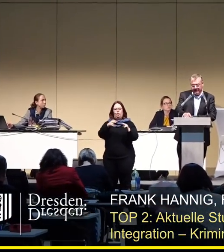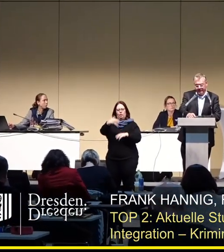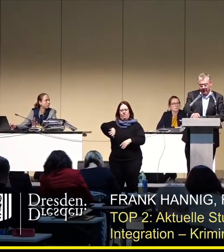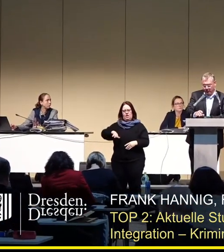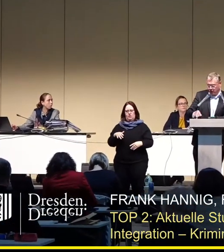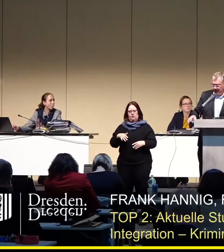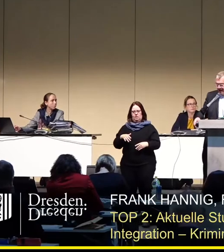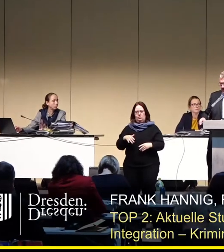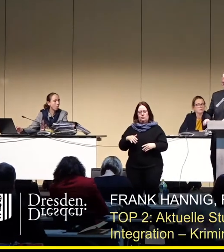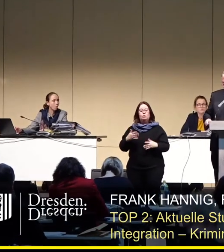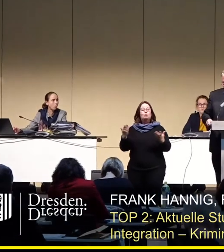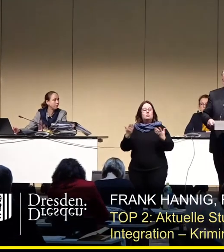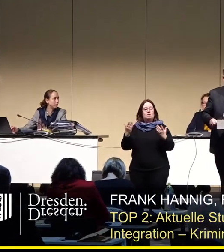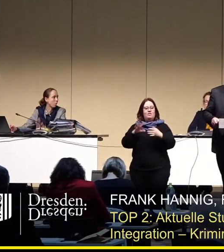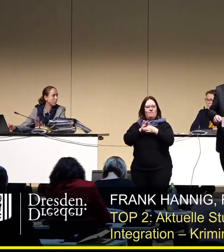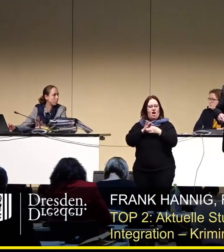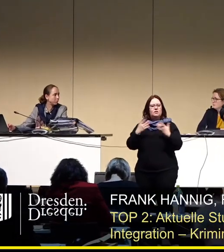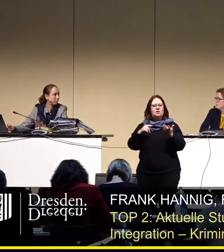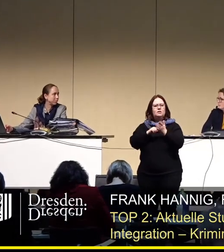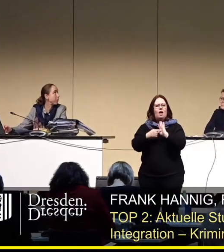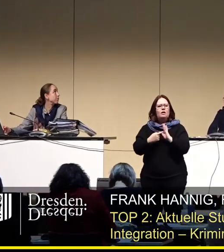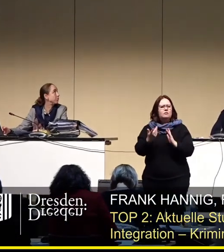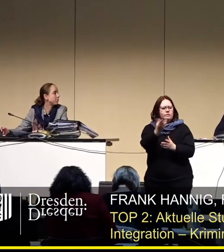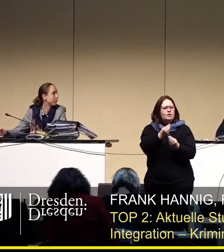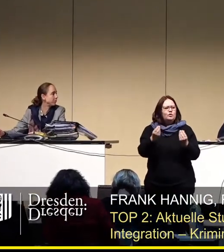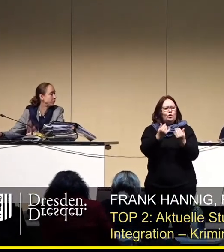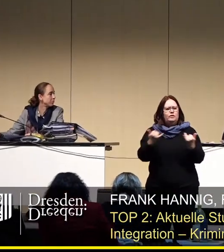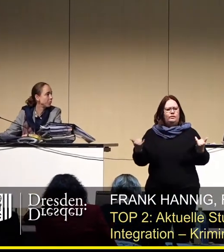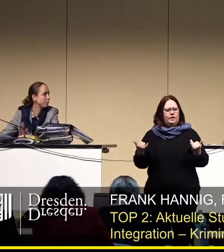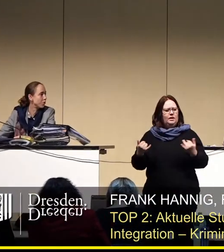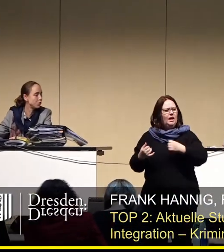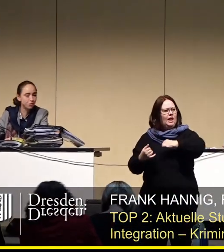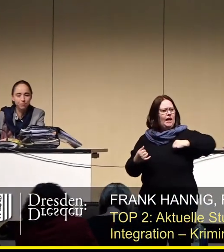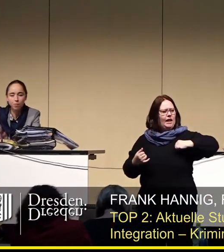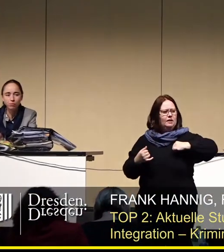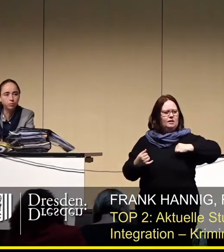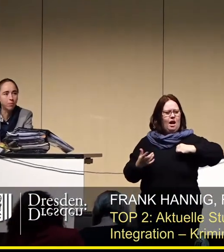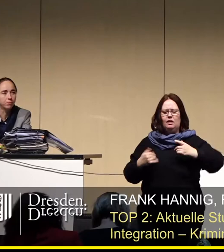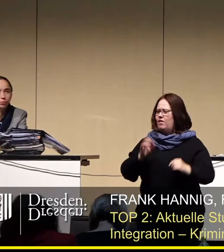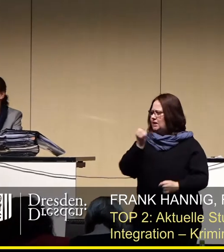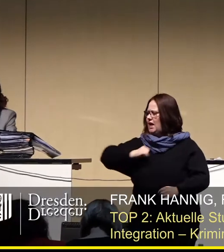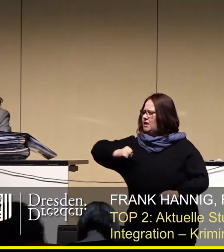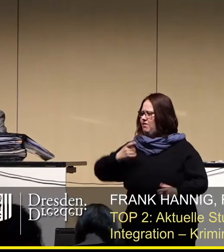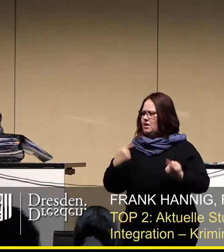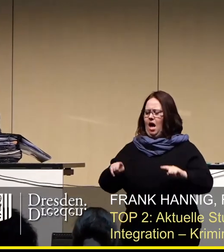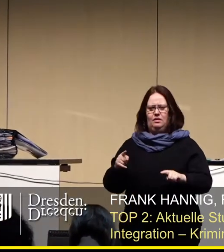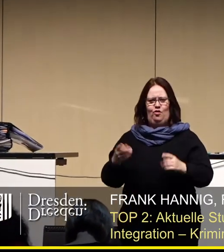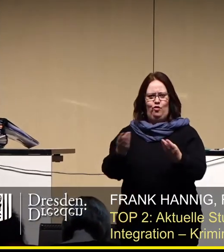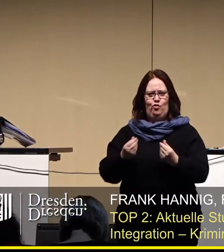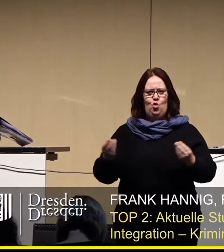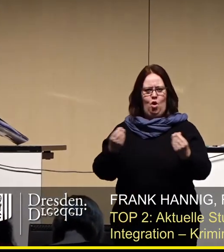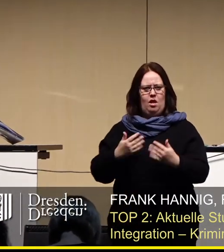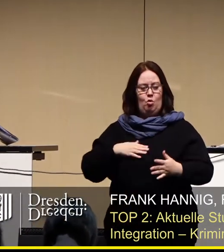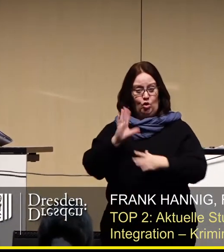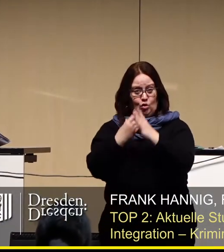zeigt zunächst, was zeigt es? Was fühlen Sie denn, wenn Sie das Video sehen? Fühlt die linke Seite des Rates was anderes als die rechte Seite? Fühlt